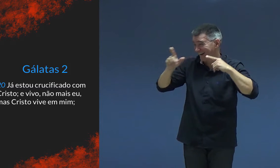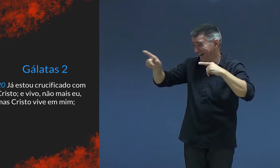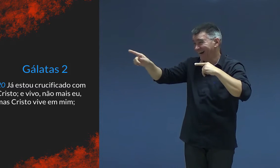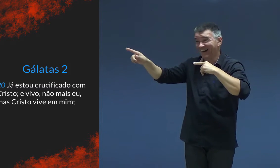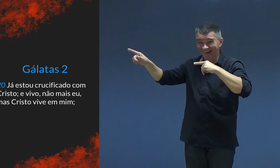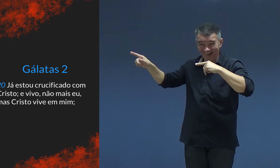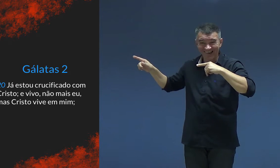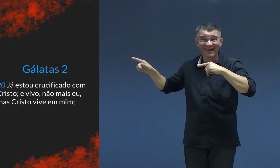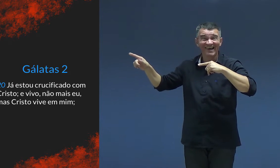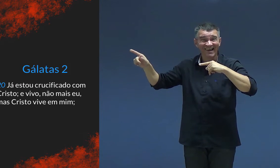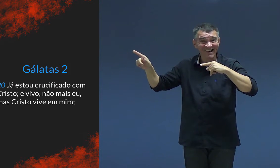entendendo?